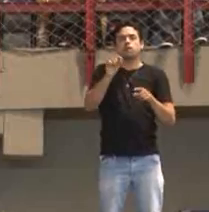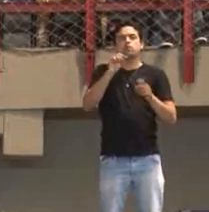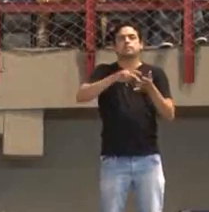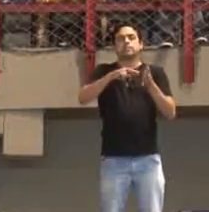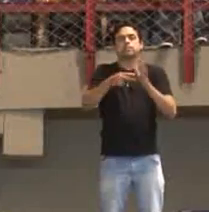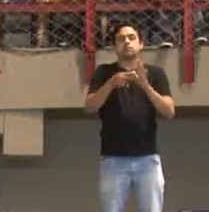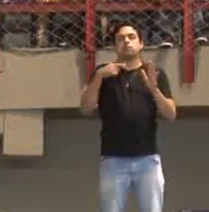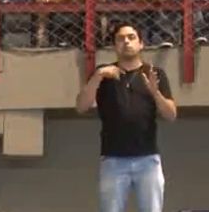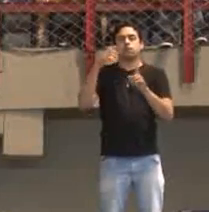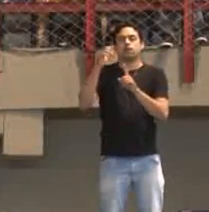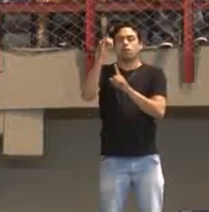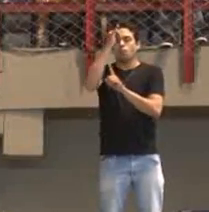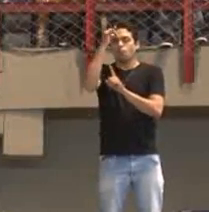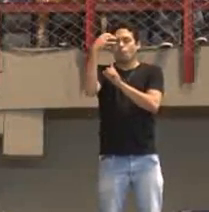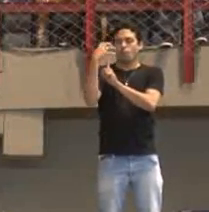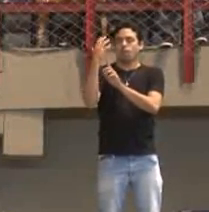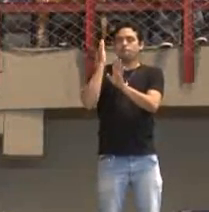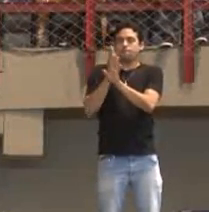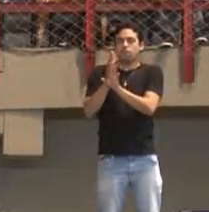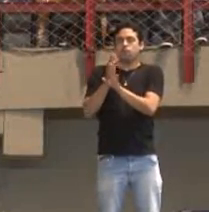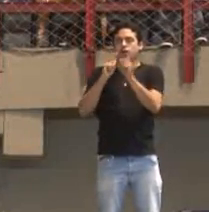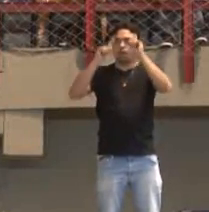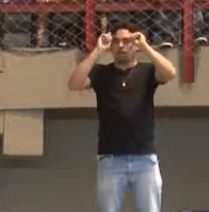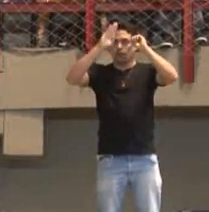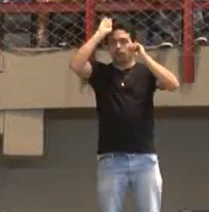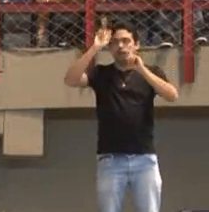acabou ficando alienado graças à poesia que